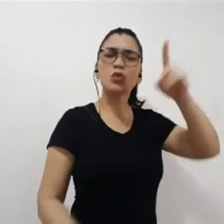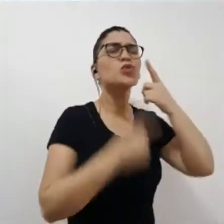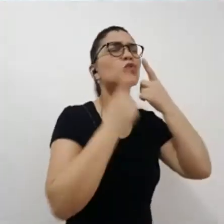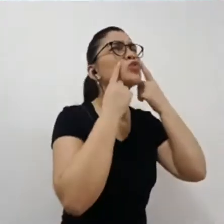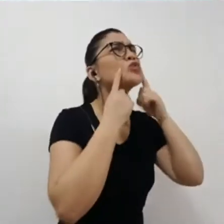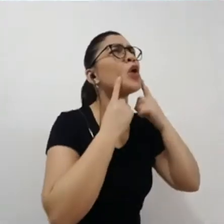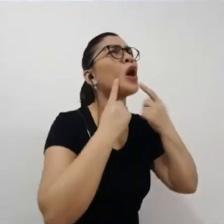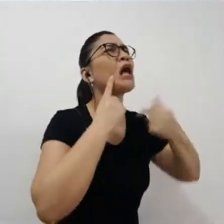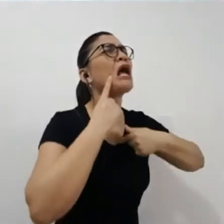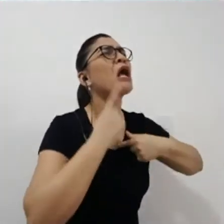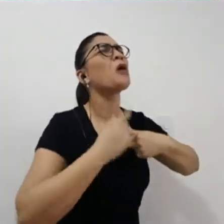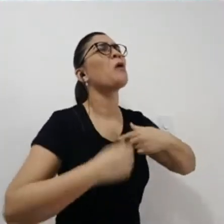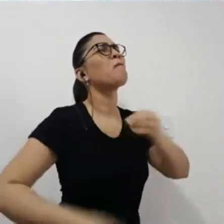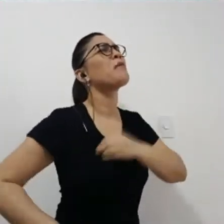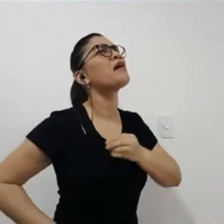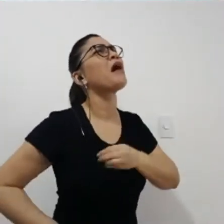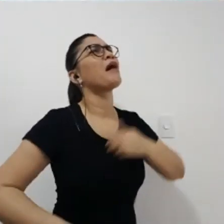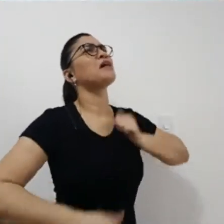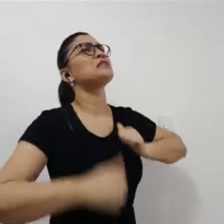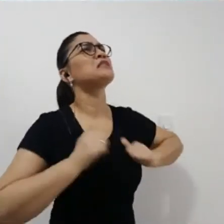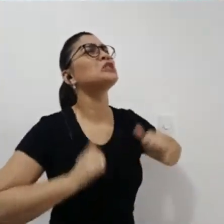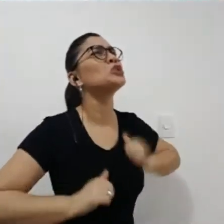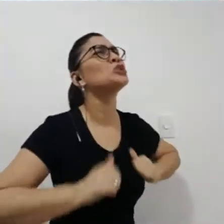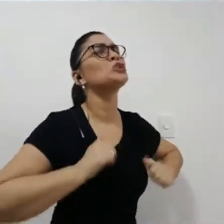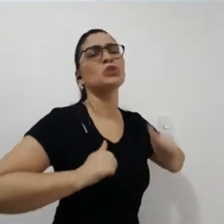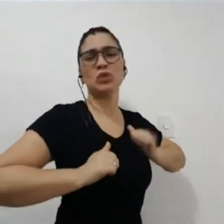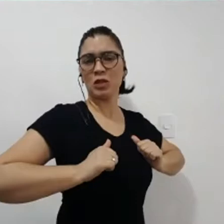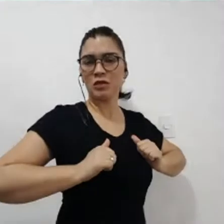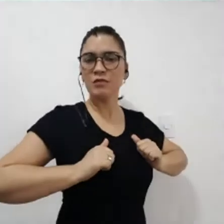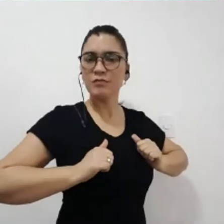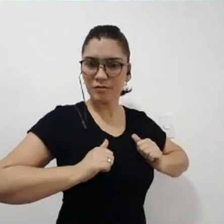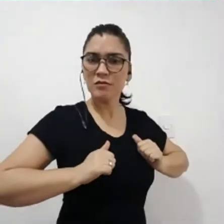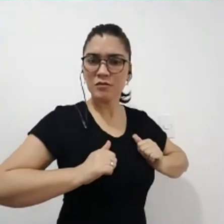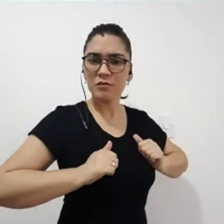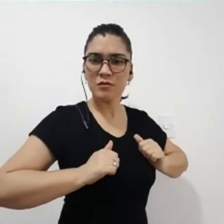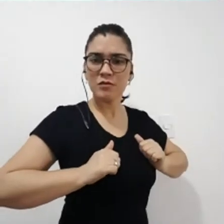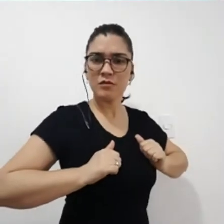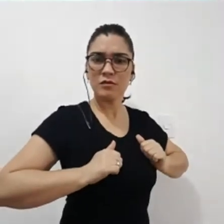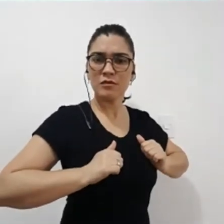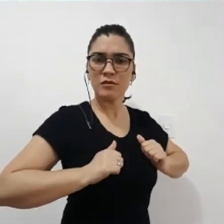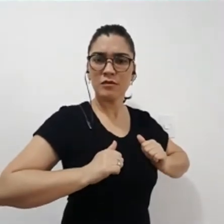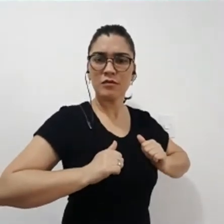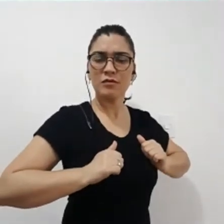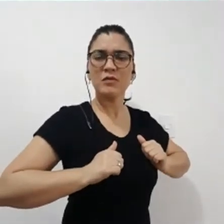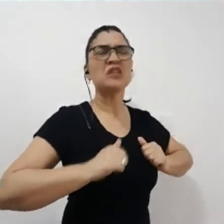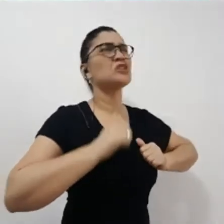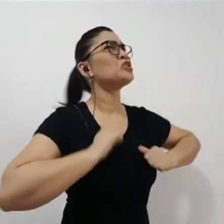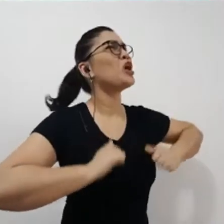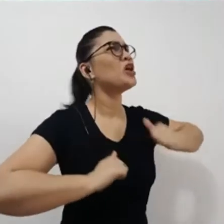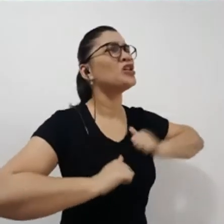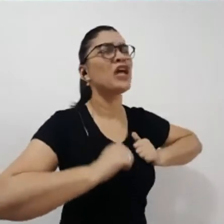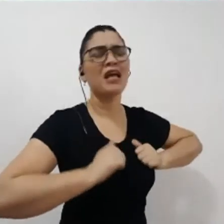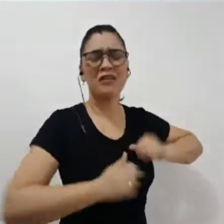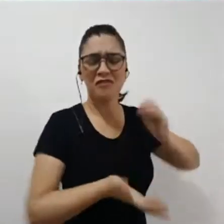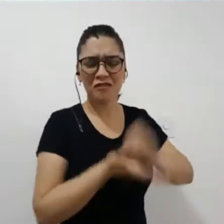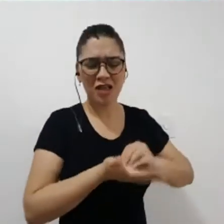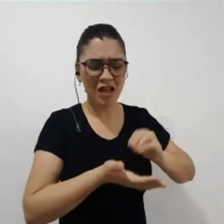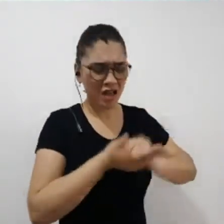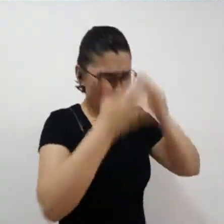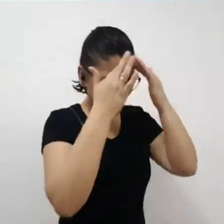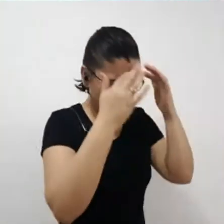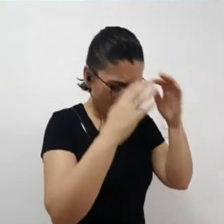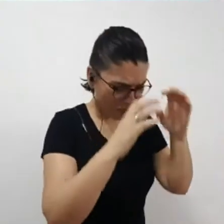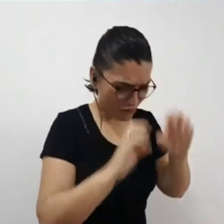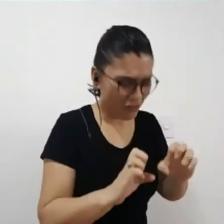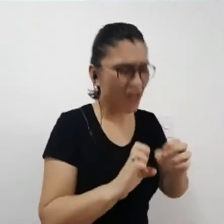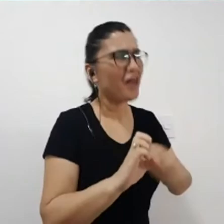pecado, expondo a tua falta de fé, e clame ao Senhor que transforme